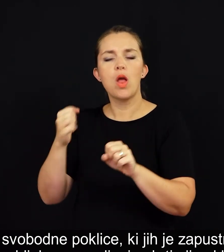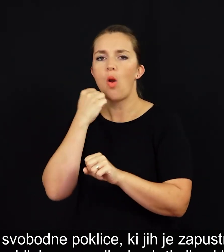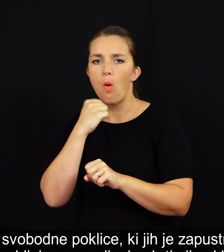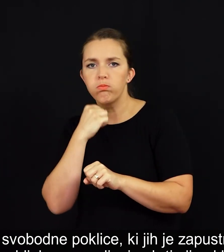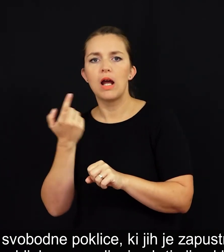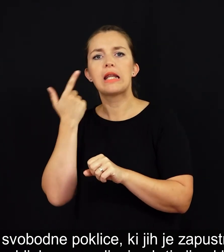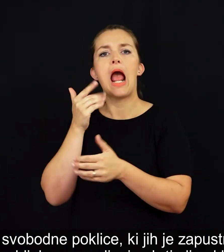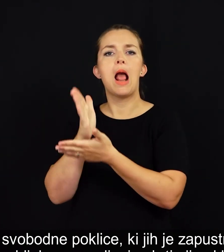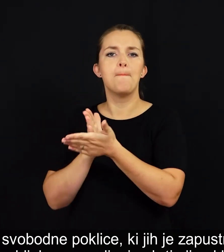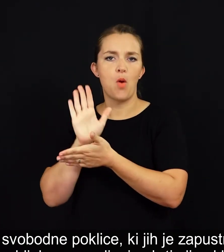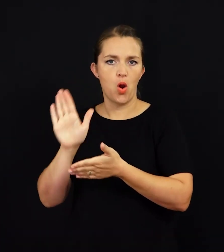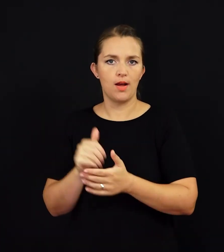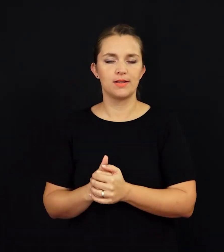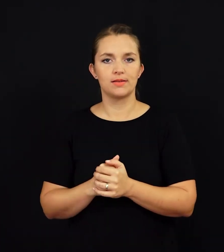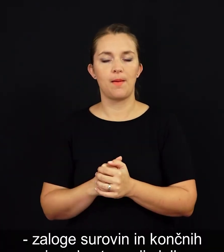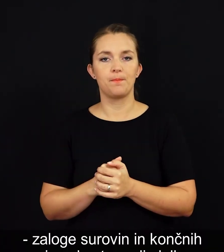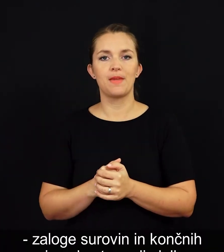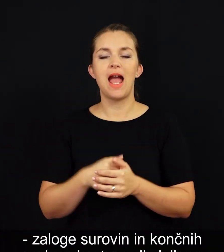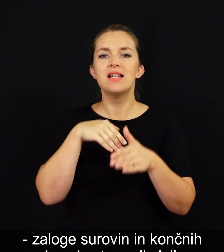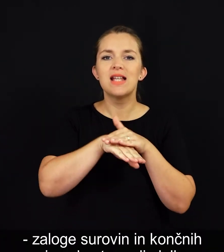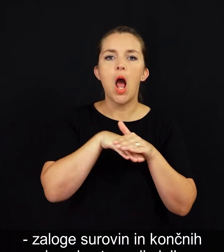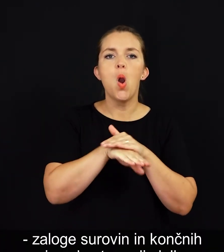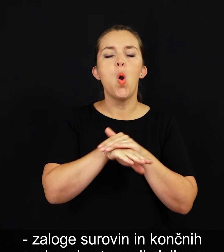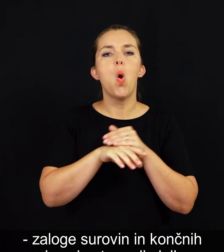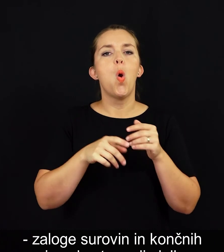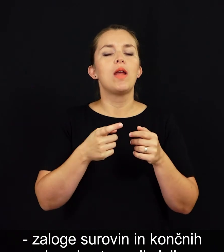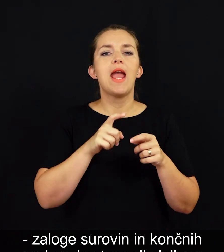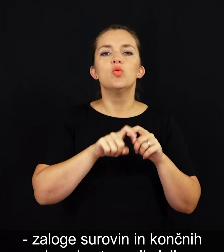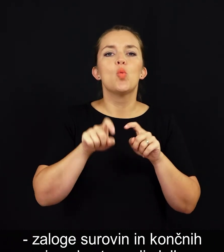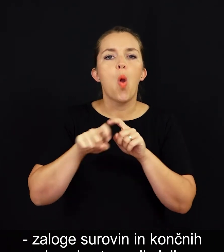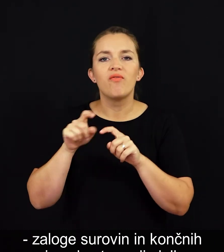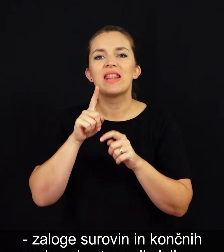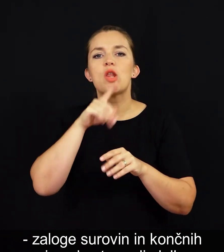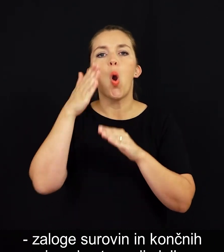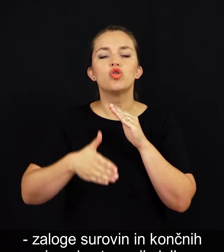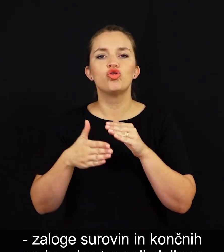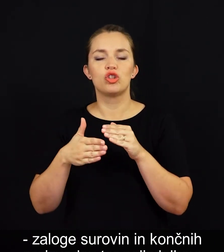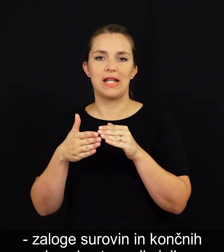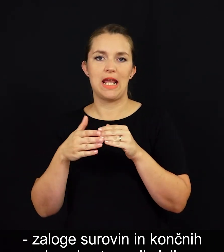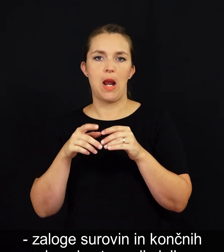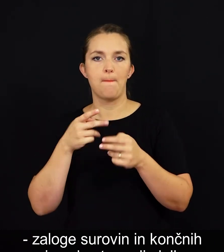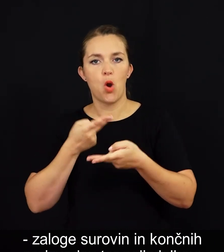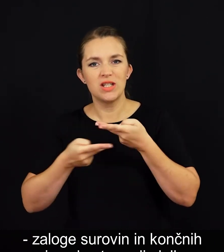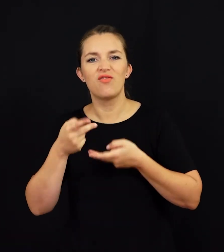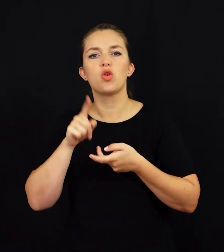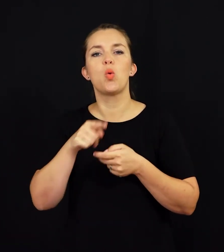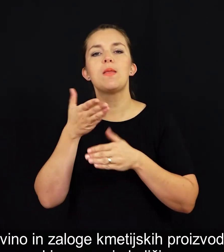ali poklica, zaloge surovin in končnih proizvodov ter polizdelkov, živino